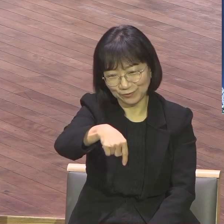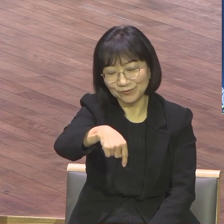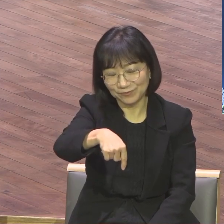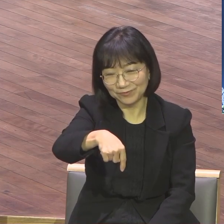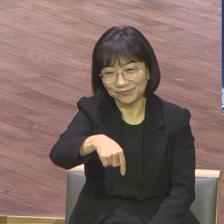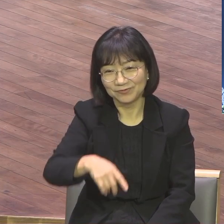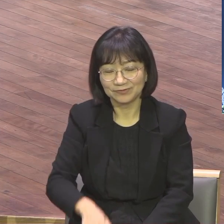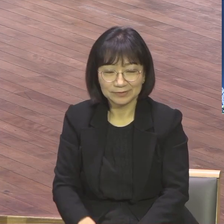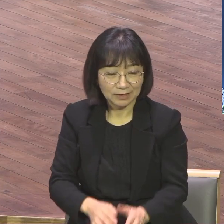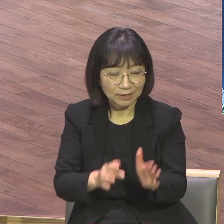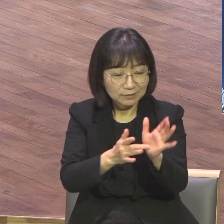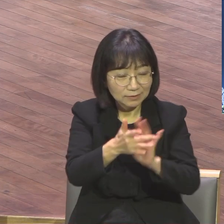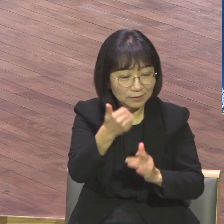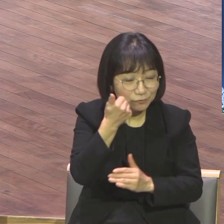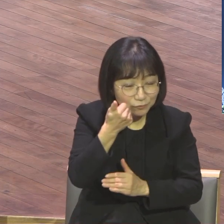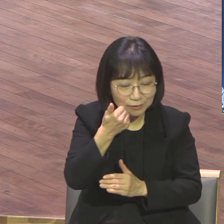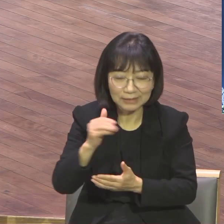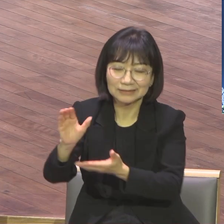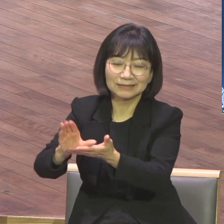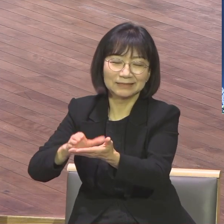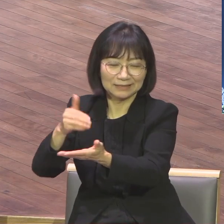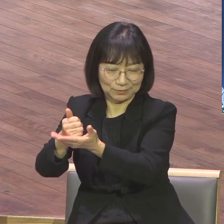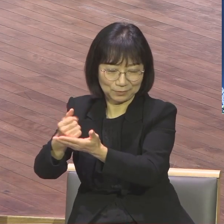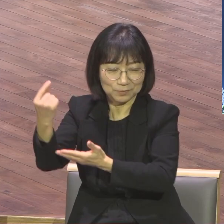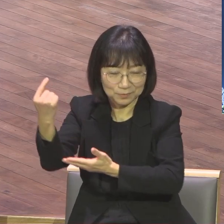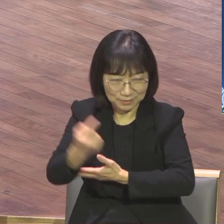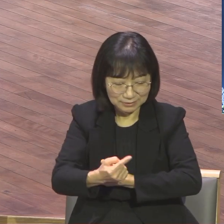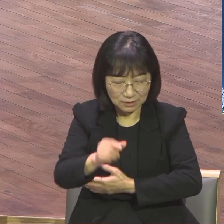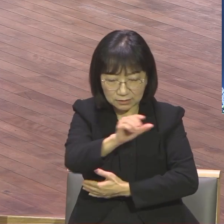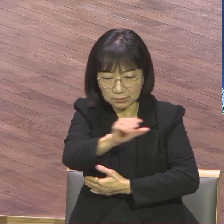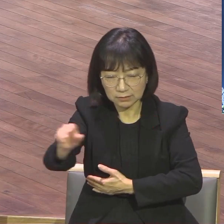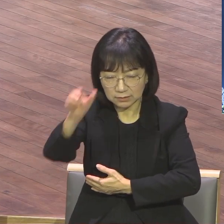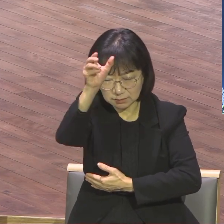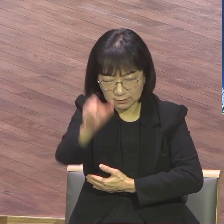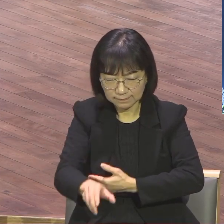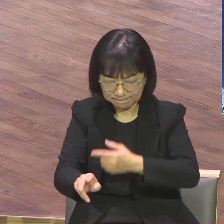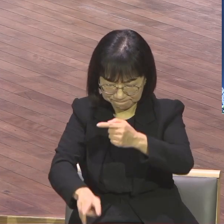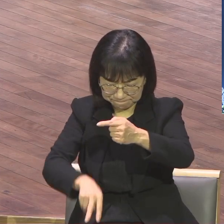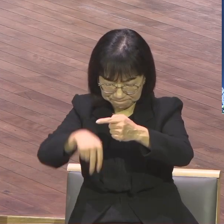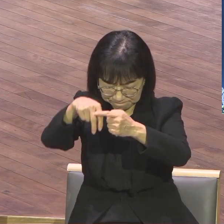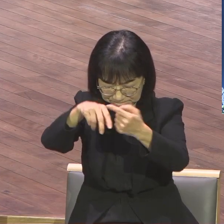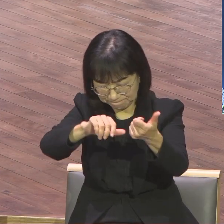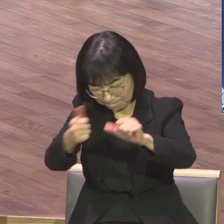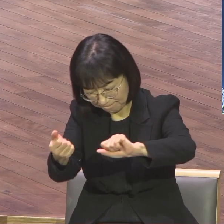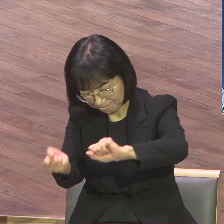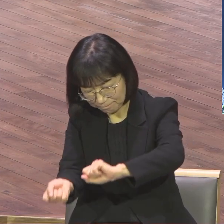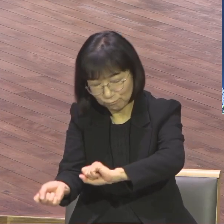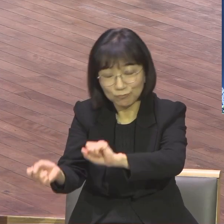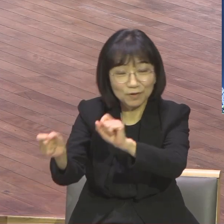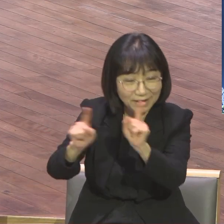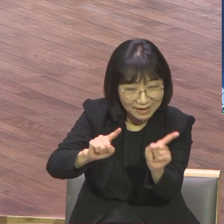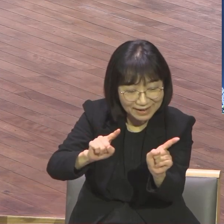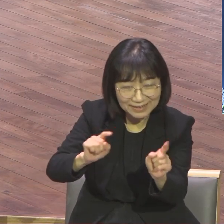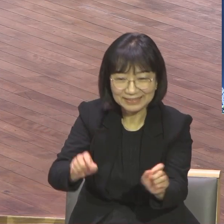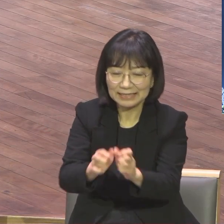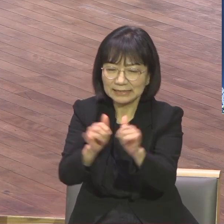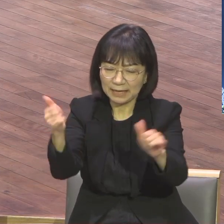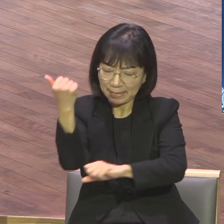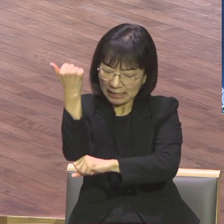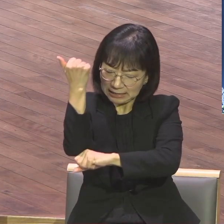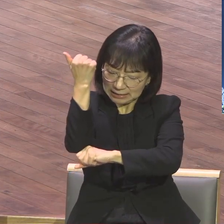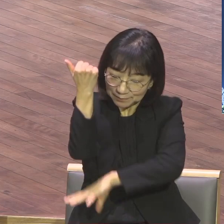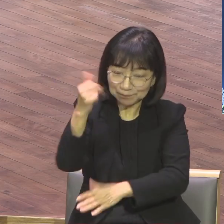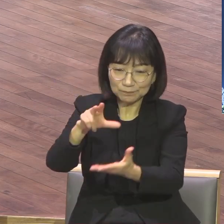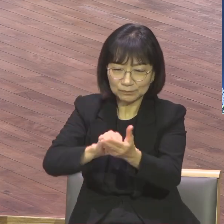그러니까 예수가 그리스도로 오셔서 십자가 대속의 짐을 지시고 부활하셔서 인생의 근본 문제를